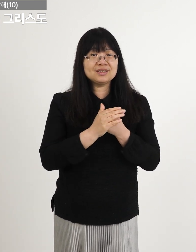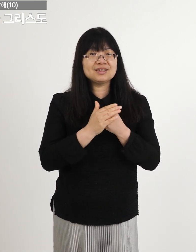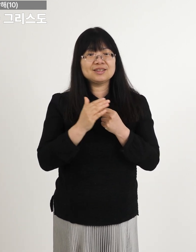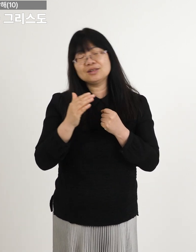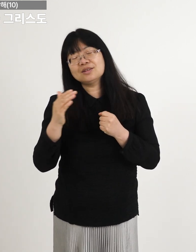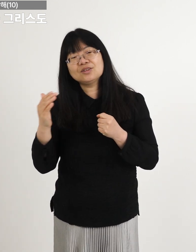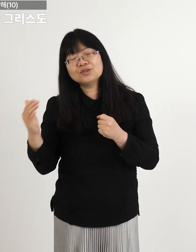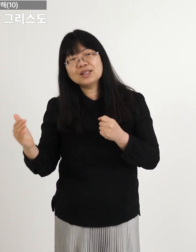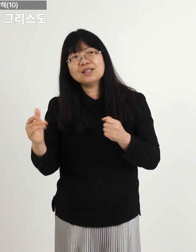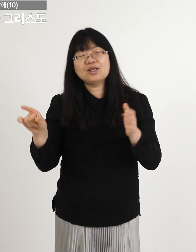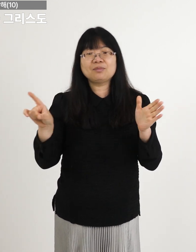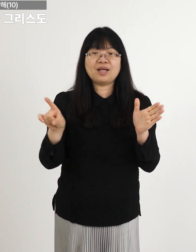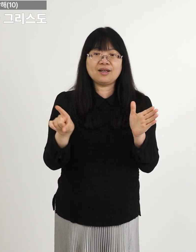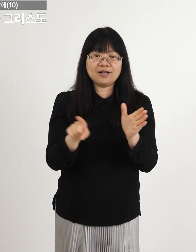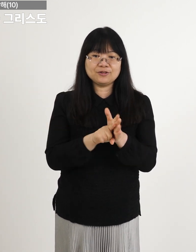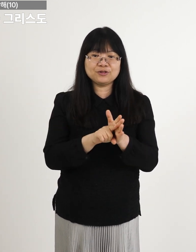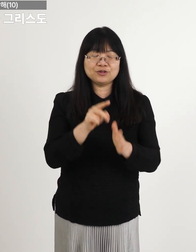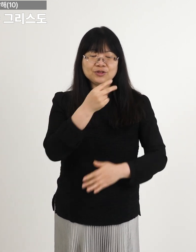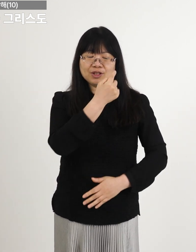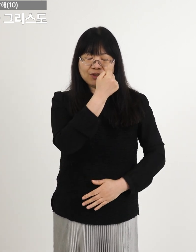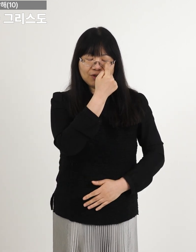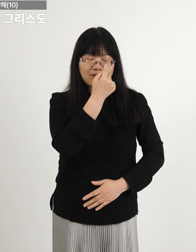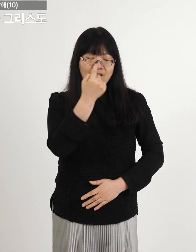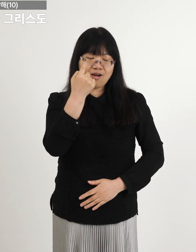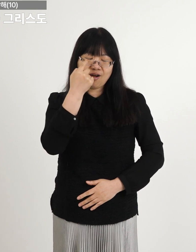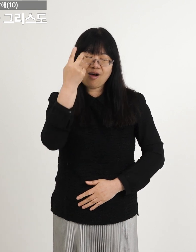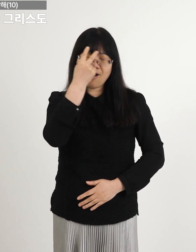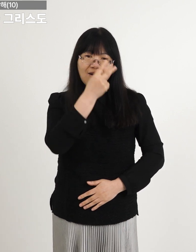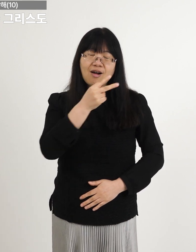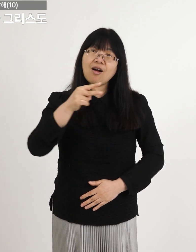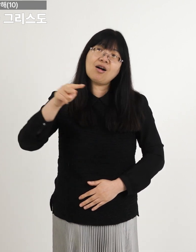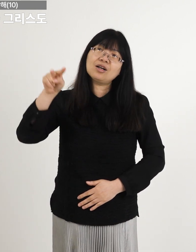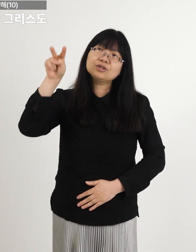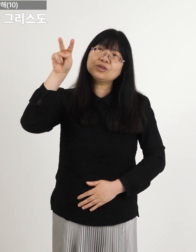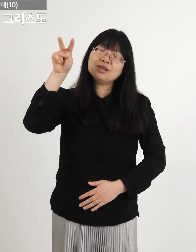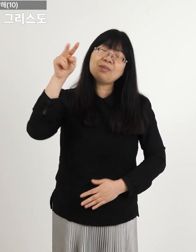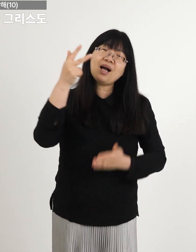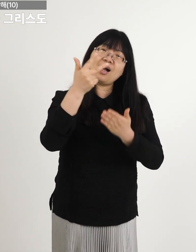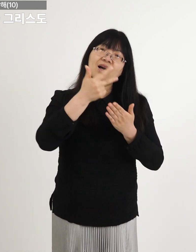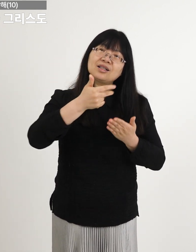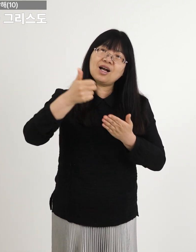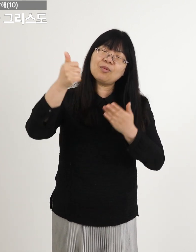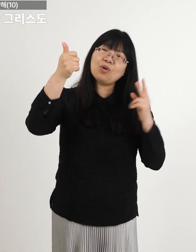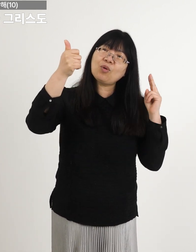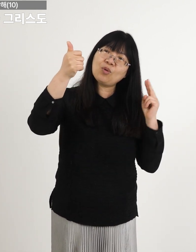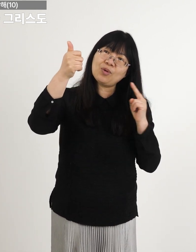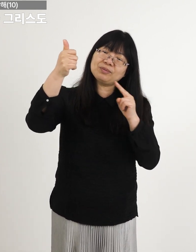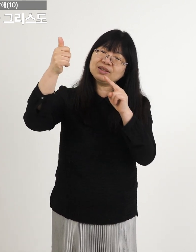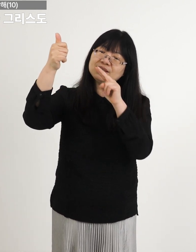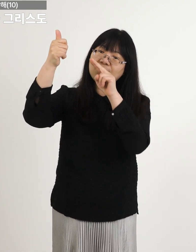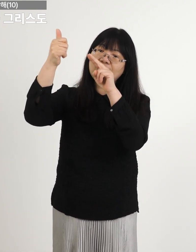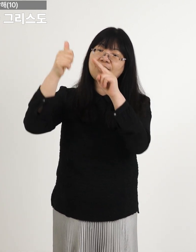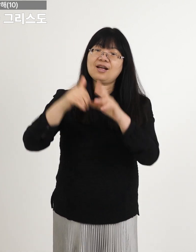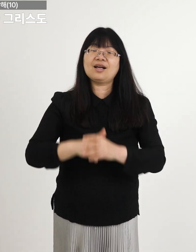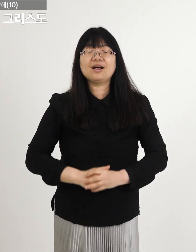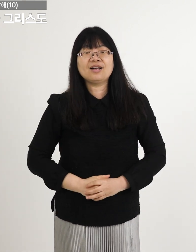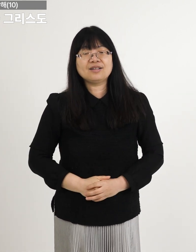싸우리. 믿음에 흔들어 주를